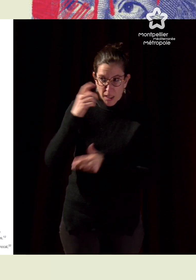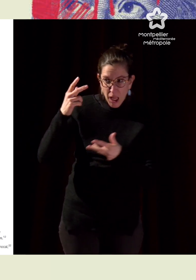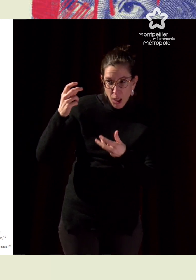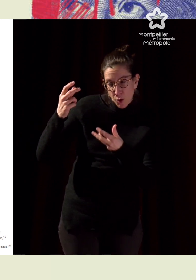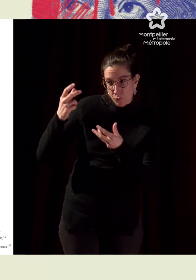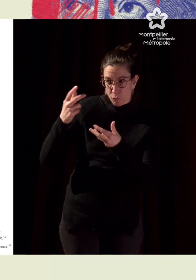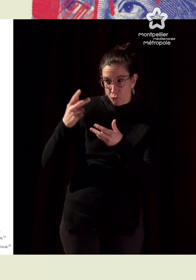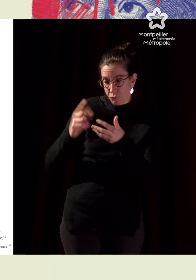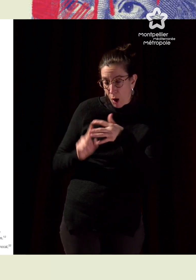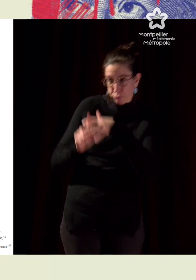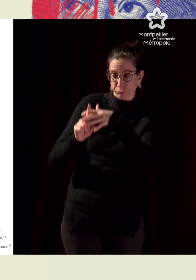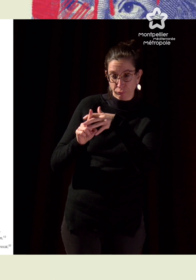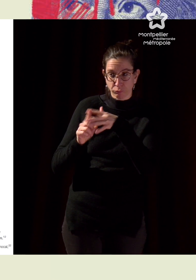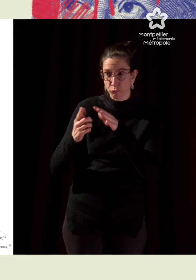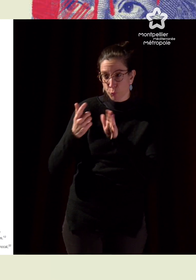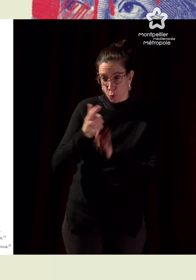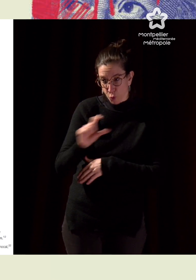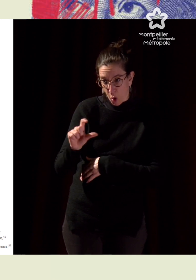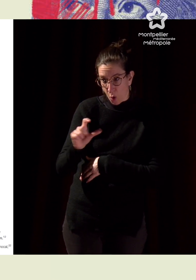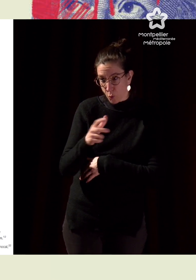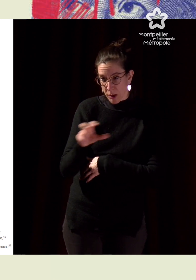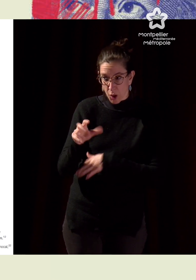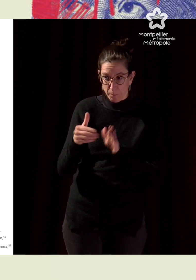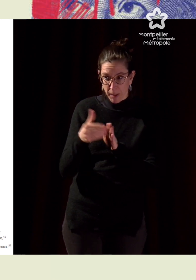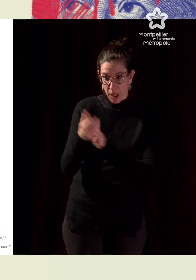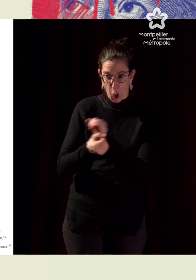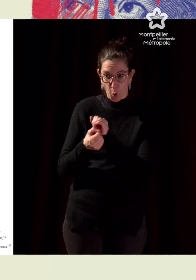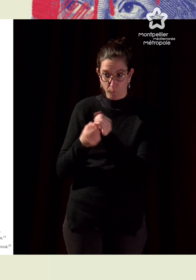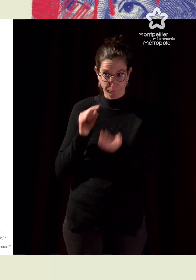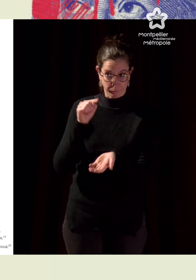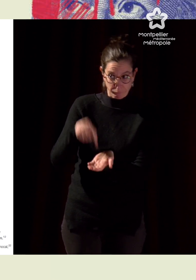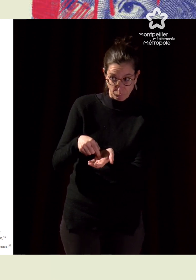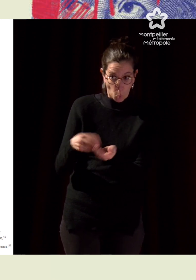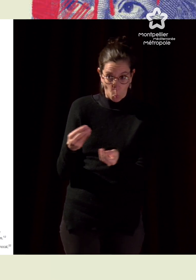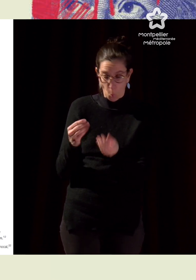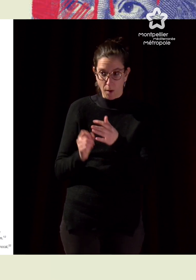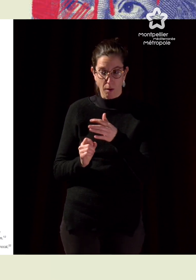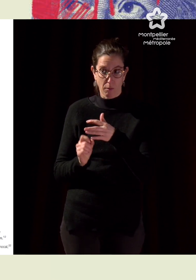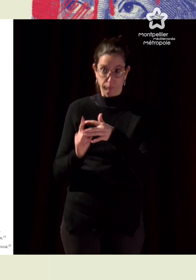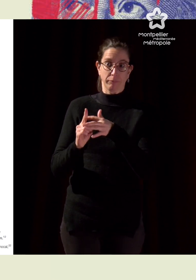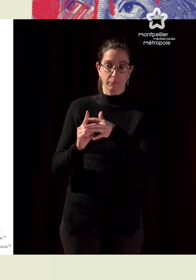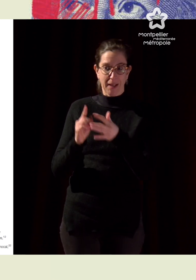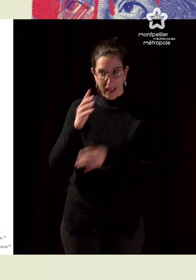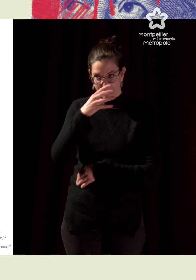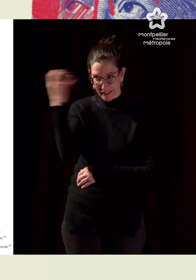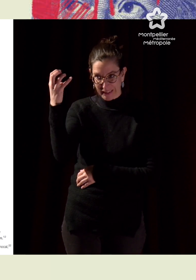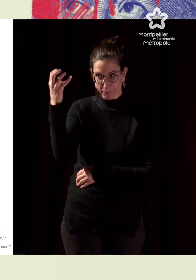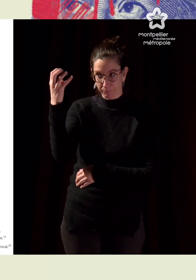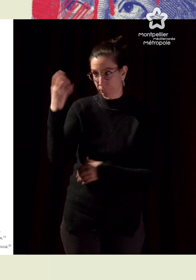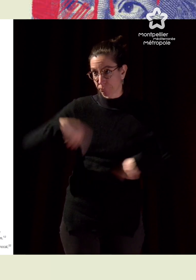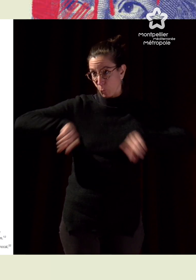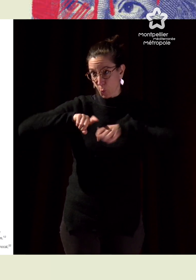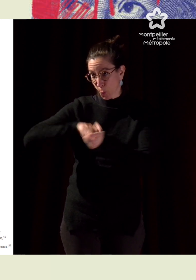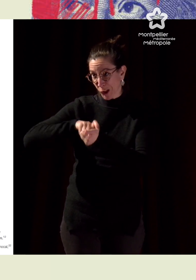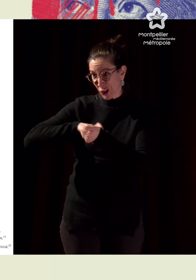ou 300 000 ans en Afrique. Donc on est une espèce d'origine africaine. Si vous voulez, en gros, on est un